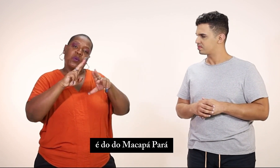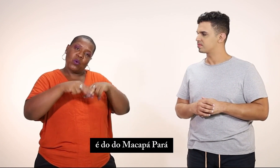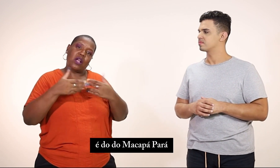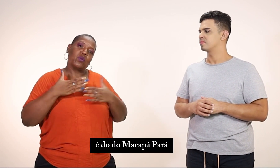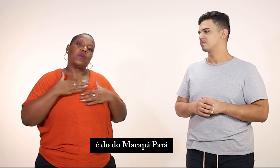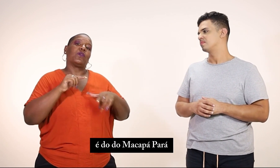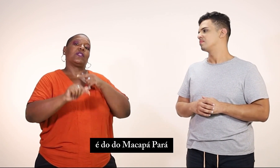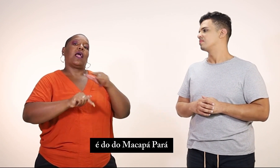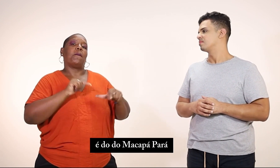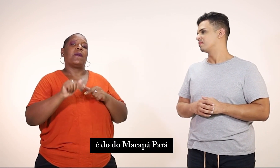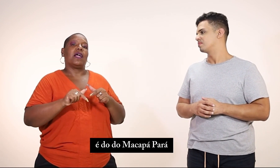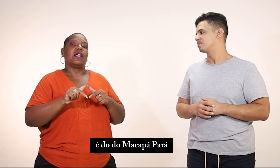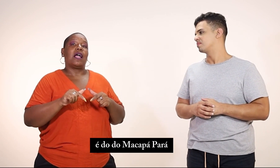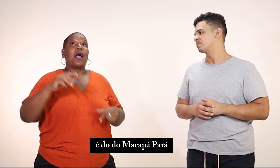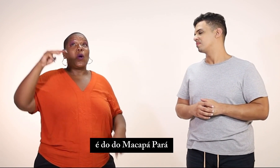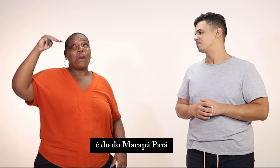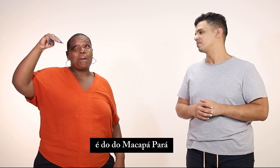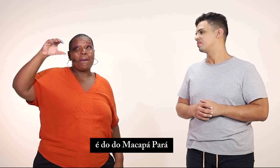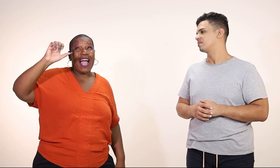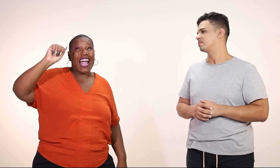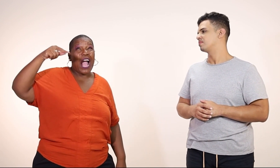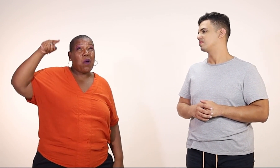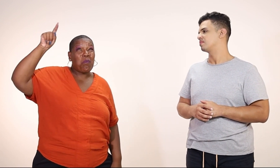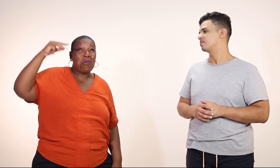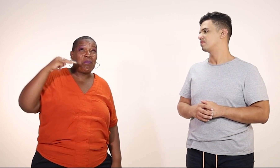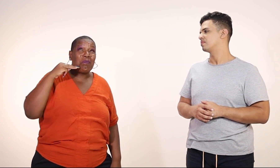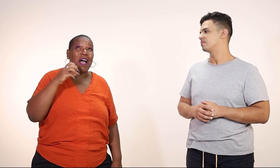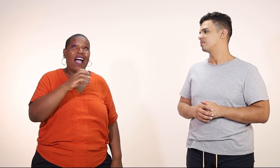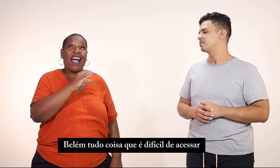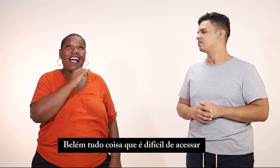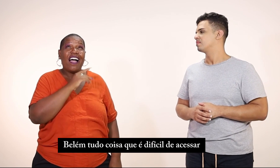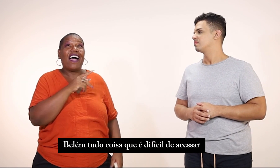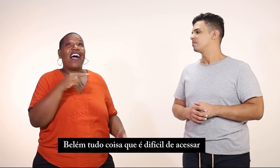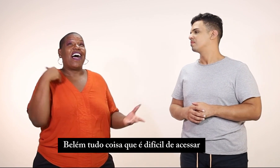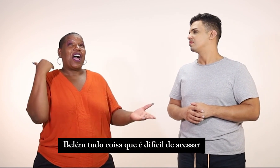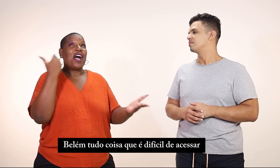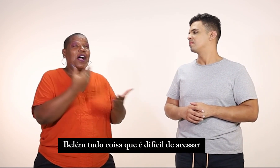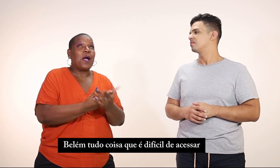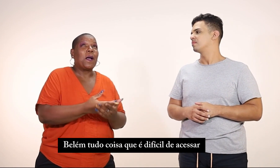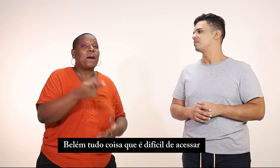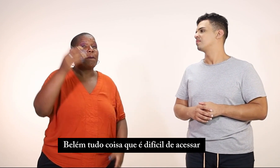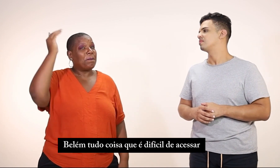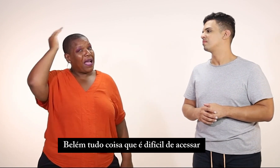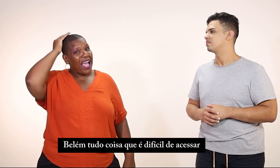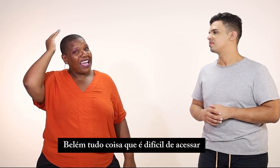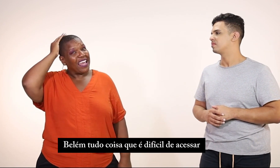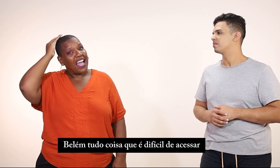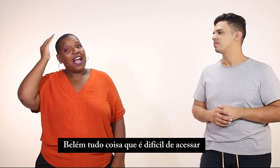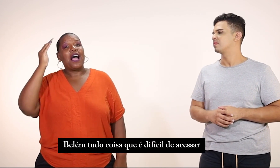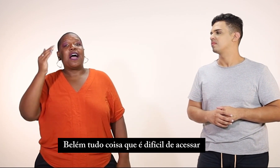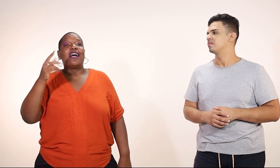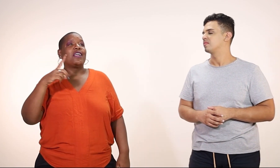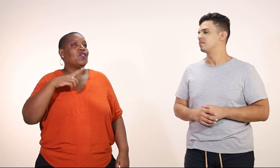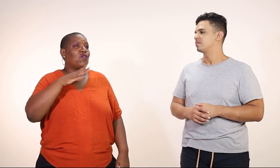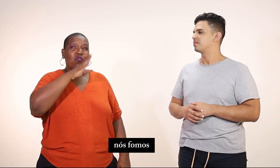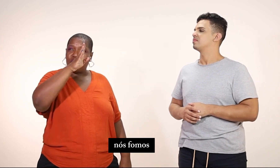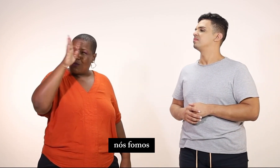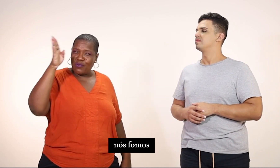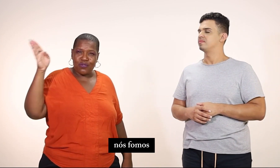do Macapá, Pará, Belém, tudo coisa que é difícil de acessar. Nós